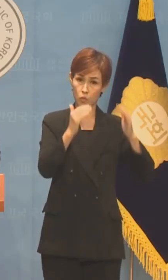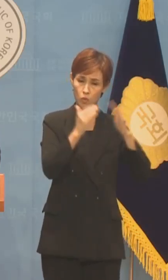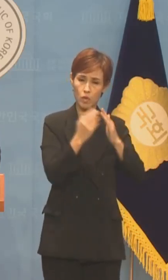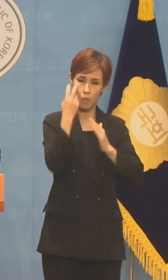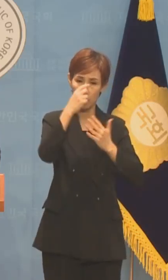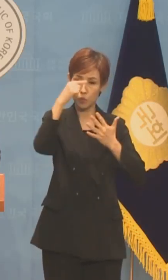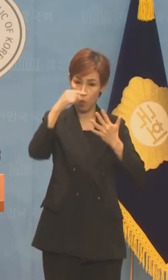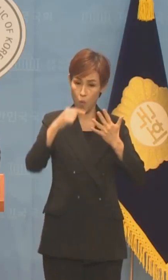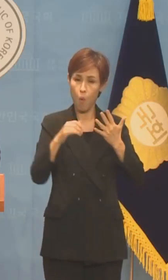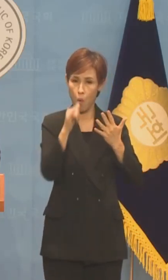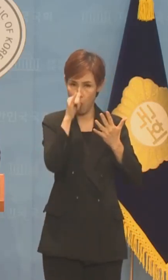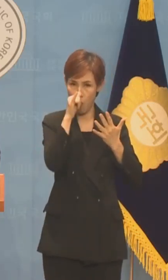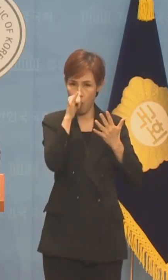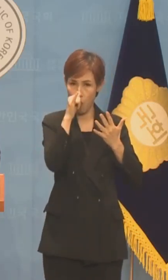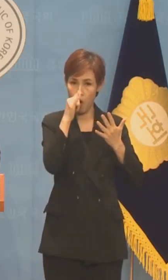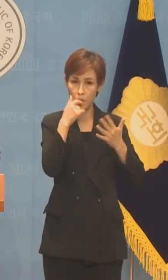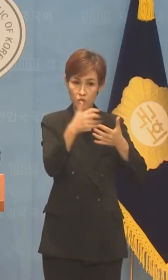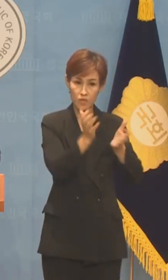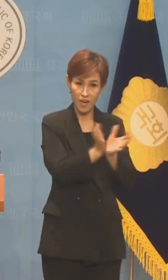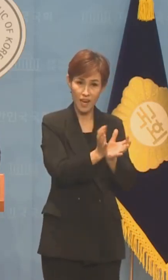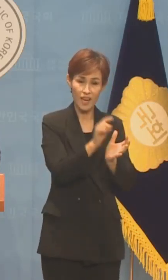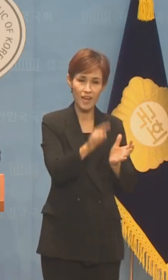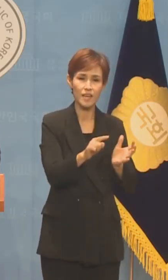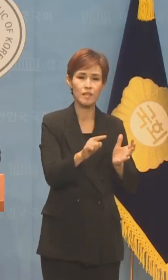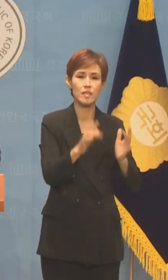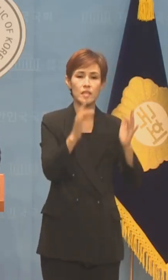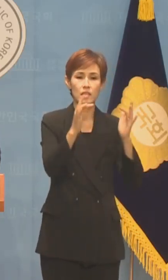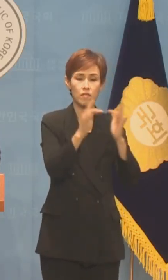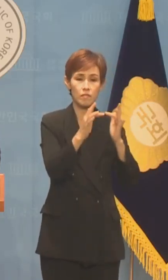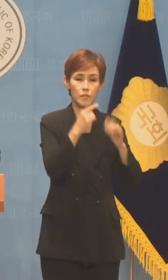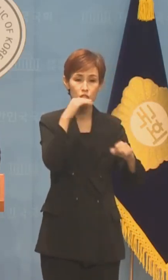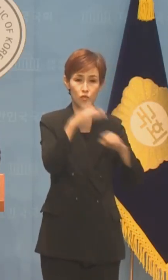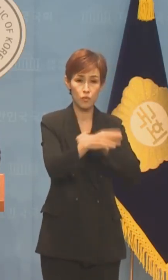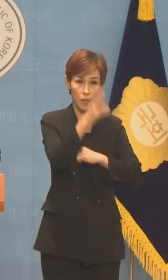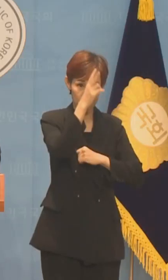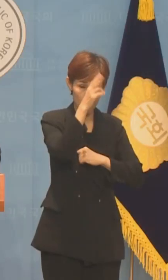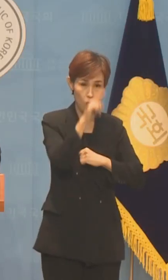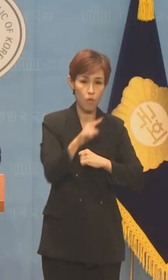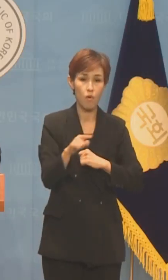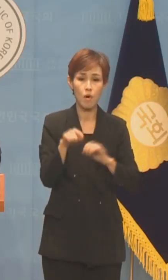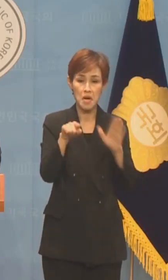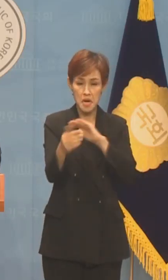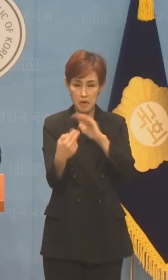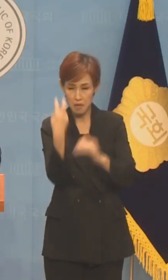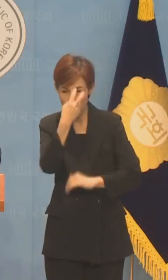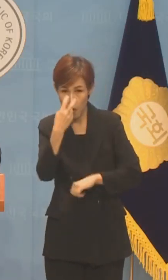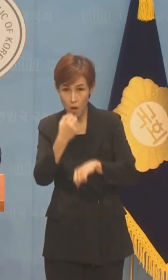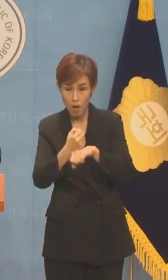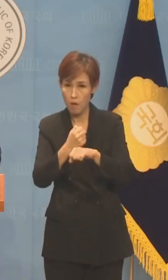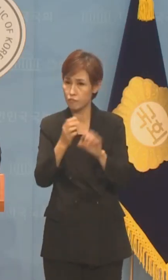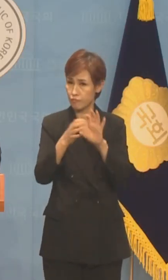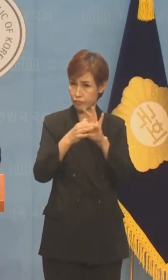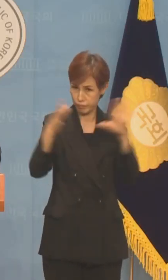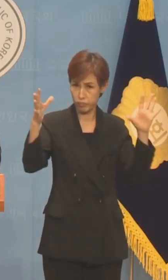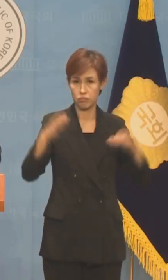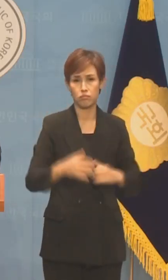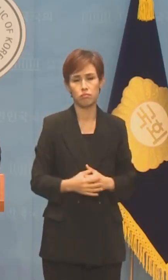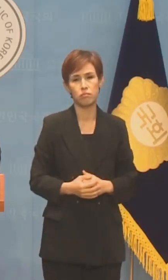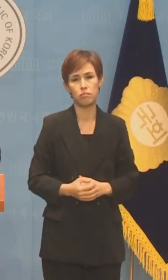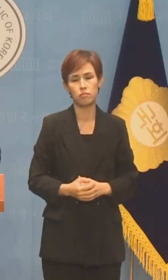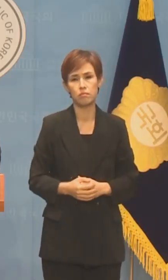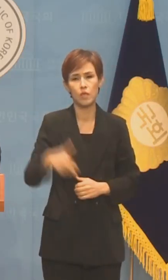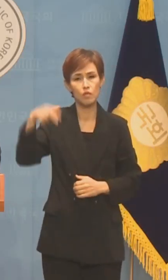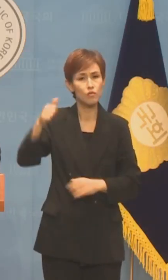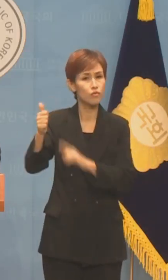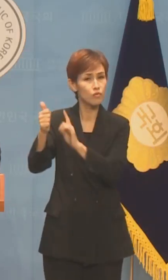있는데 민주당의 민주파출소는 검열의 그 어떤 요건도 해당 사항이 없습니다.